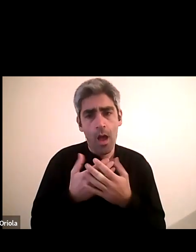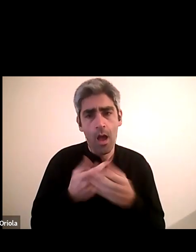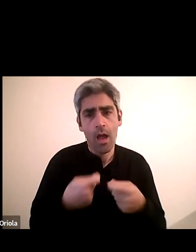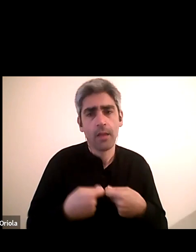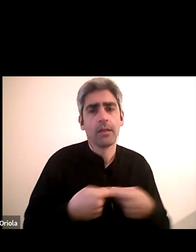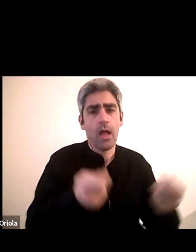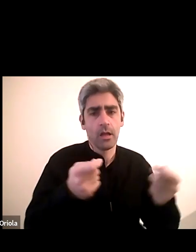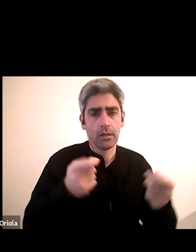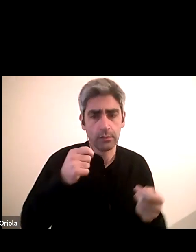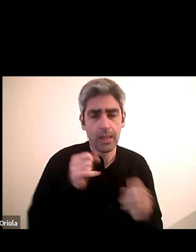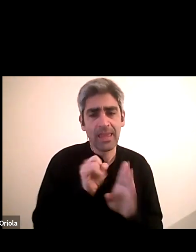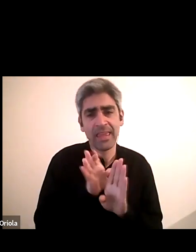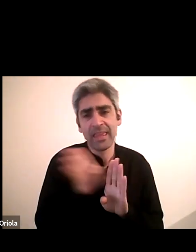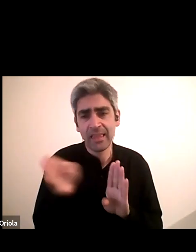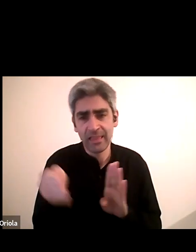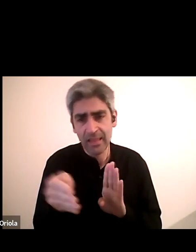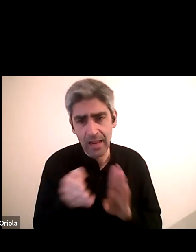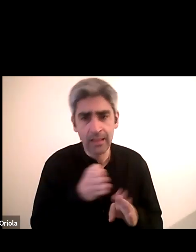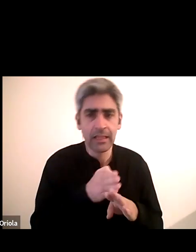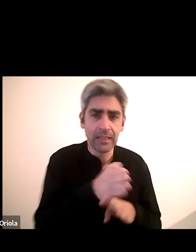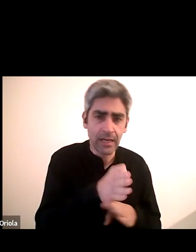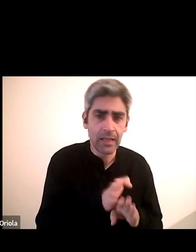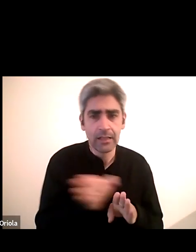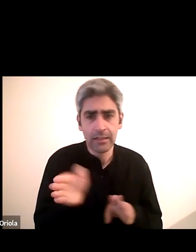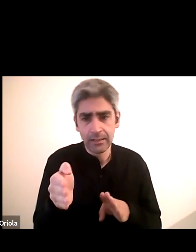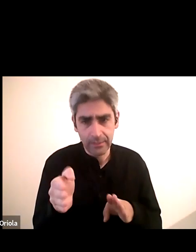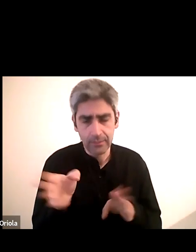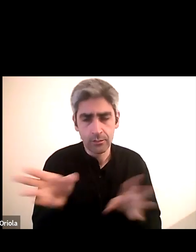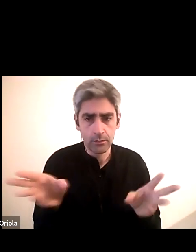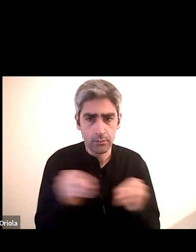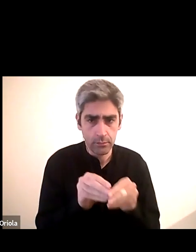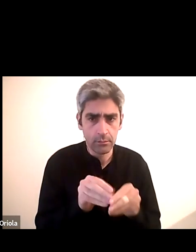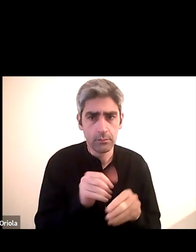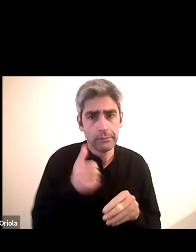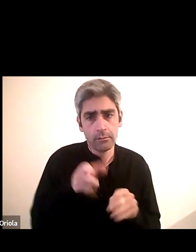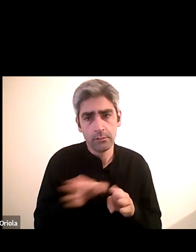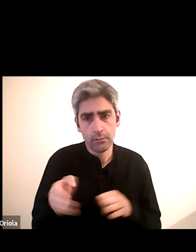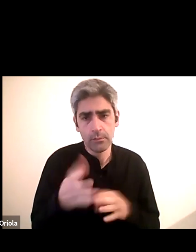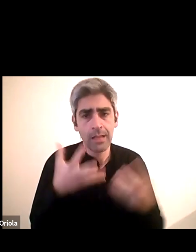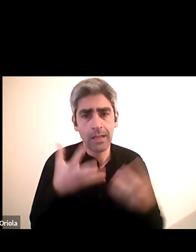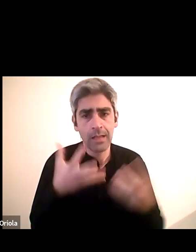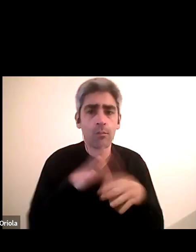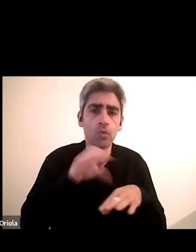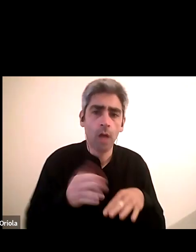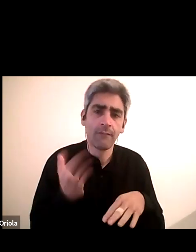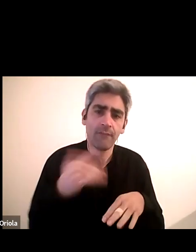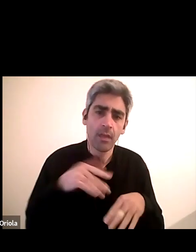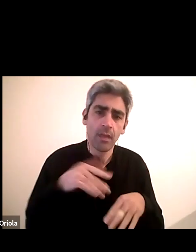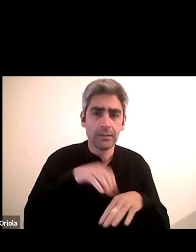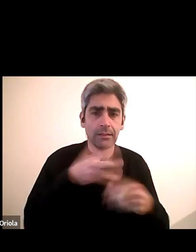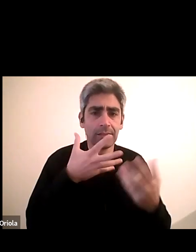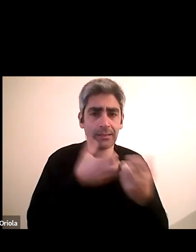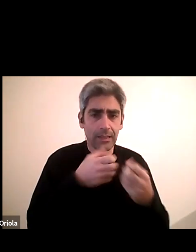custos indiretos, diretos e indiretos, acima de tudo os indiretos, com acidentes e